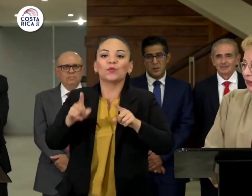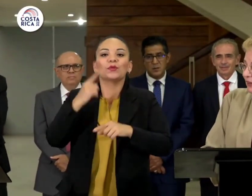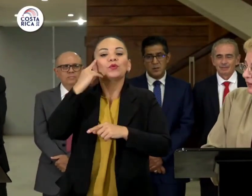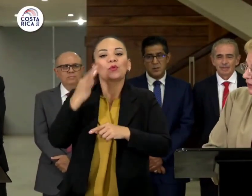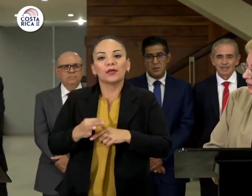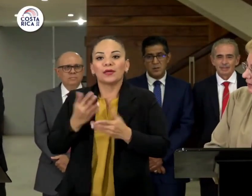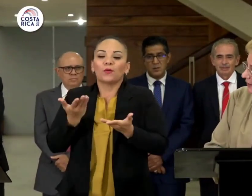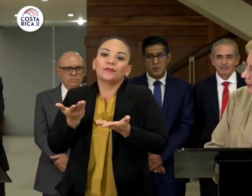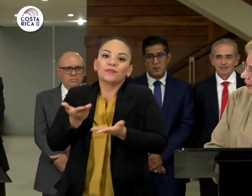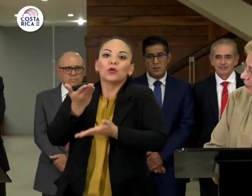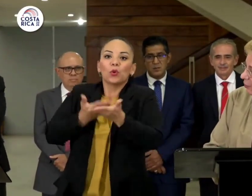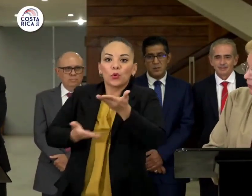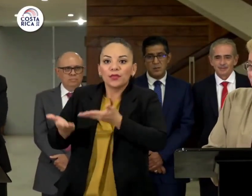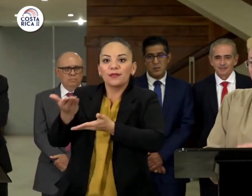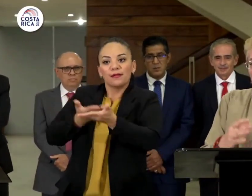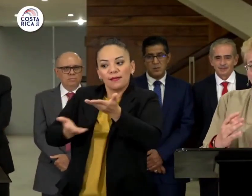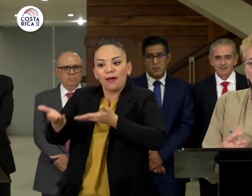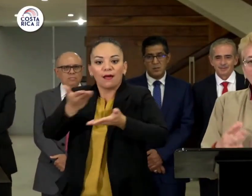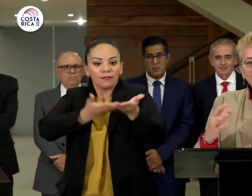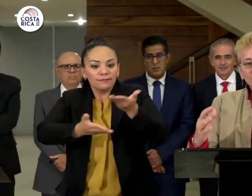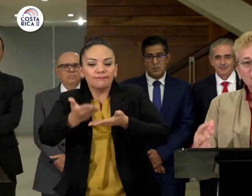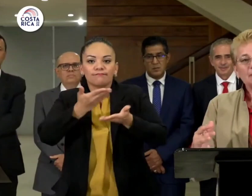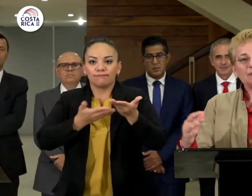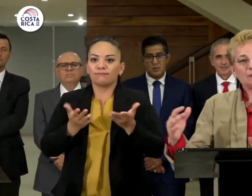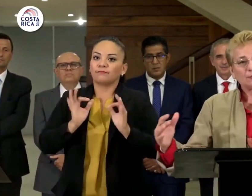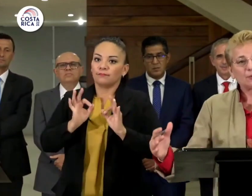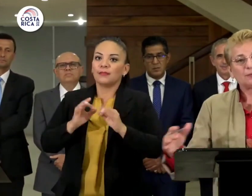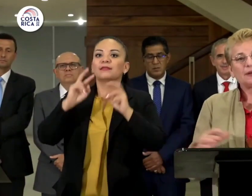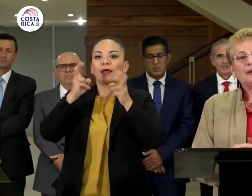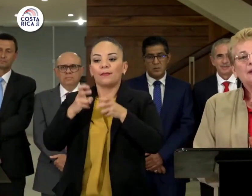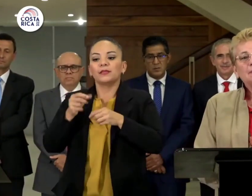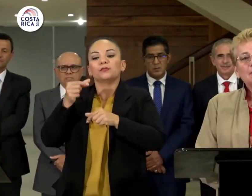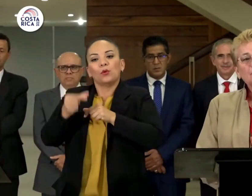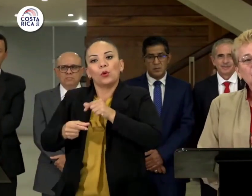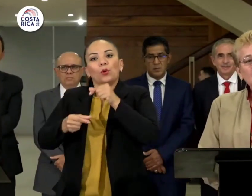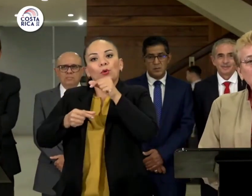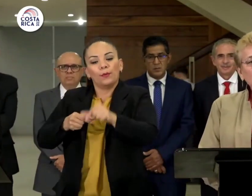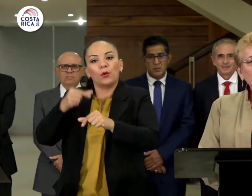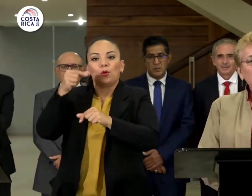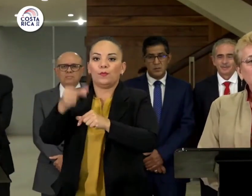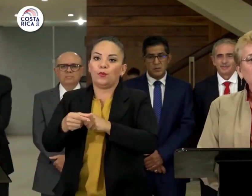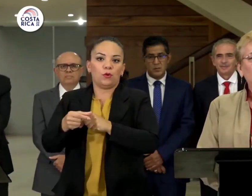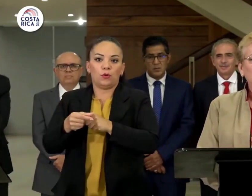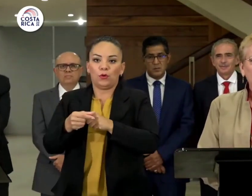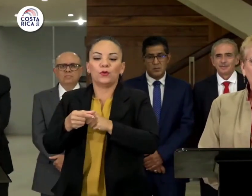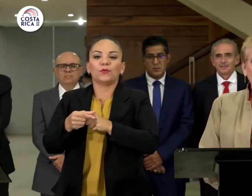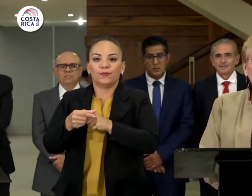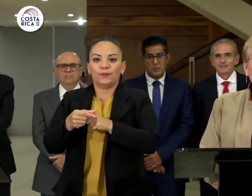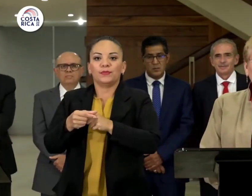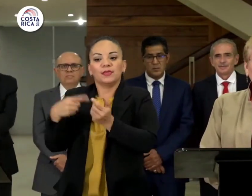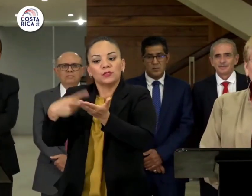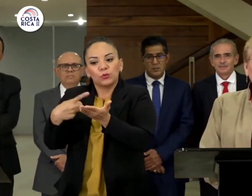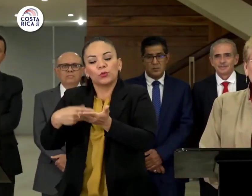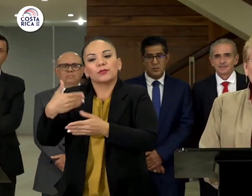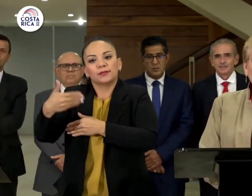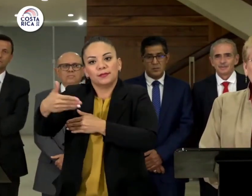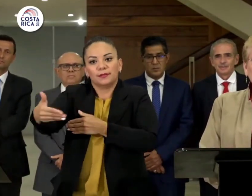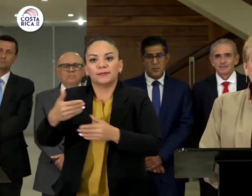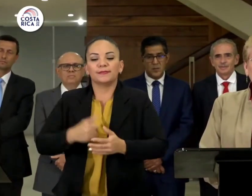la cordialidad se ha dado porque vamos llevando los temas conforme vamos adelantando las discusiones.